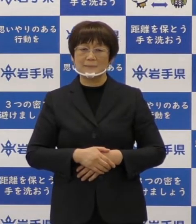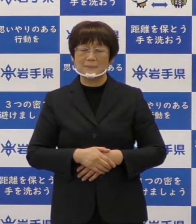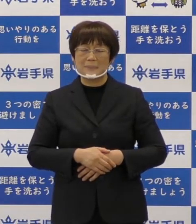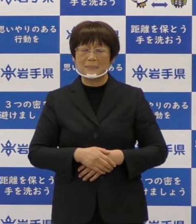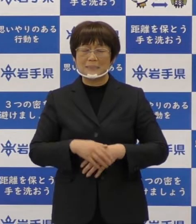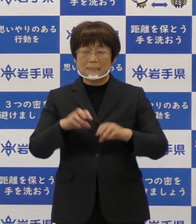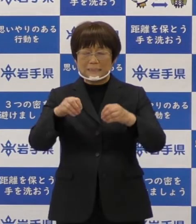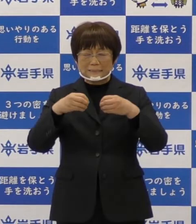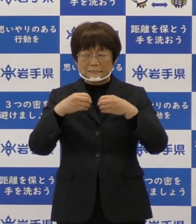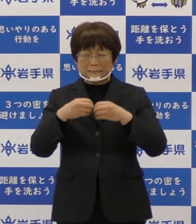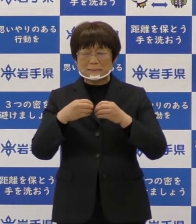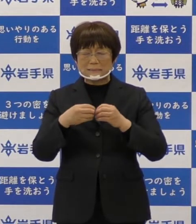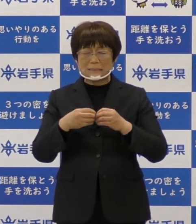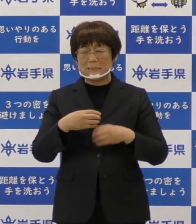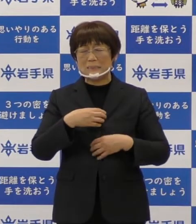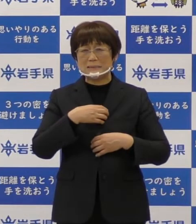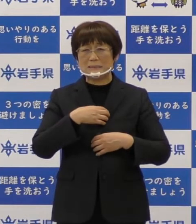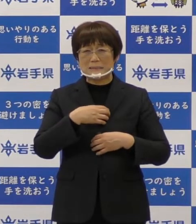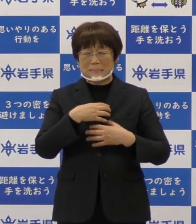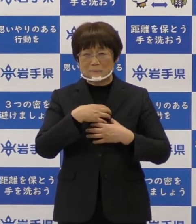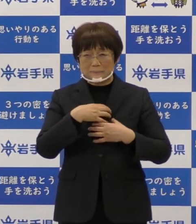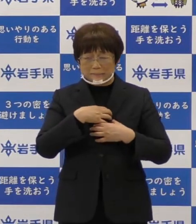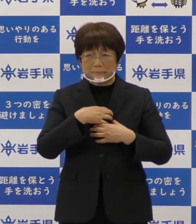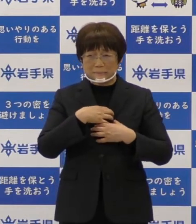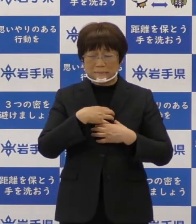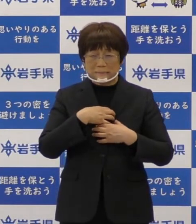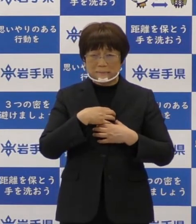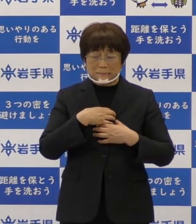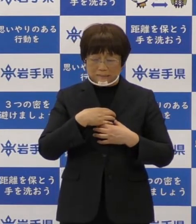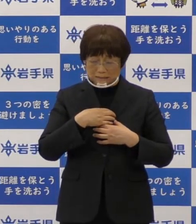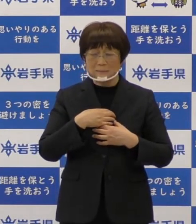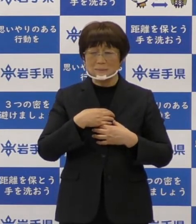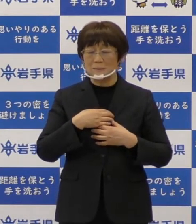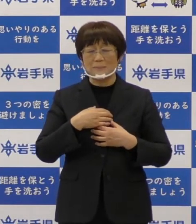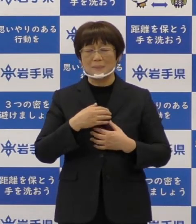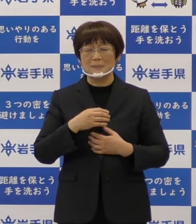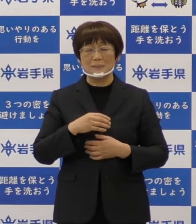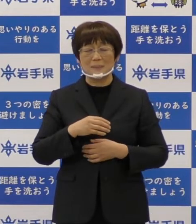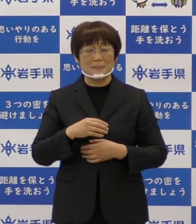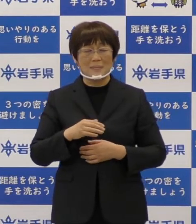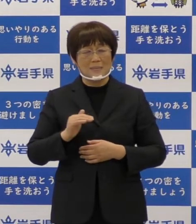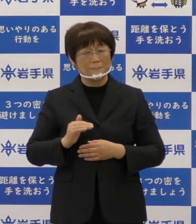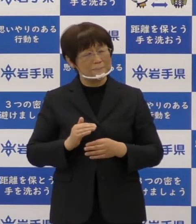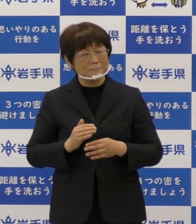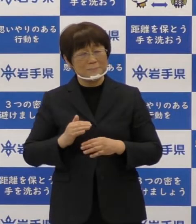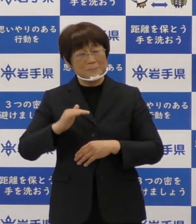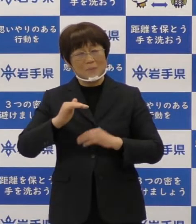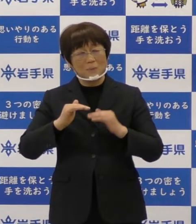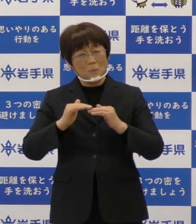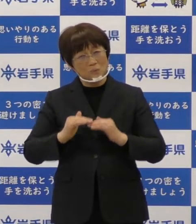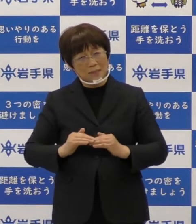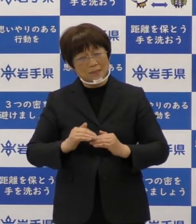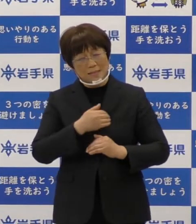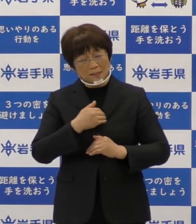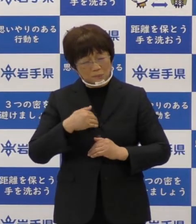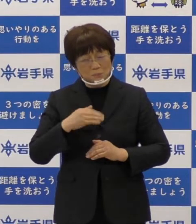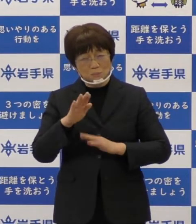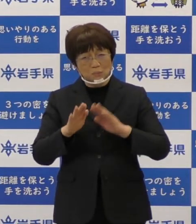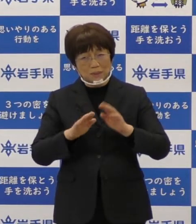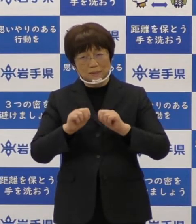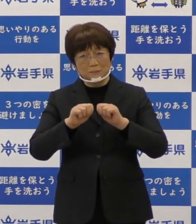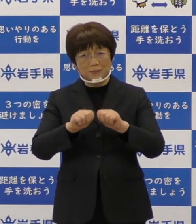リスクが、低い状態でやったと思います。そしてあ